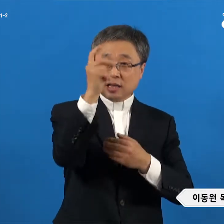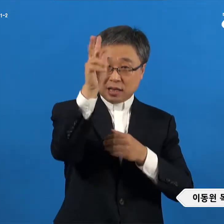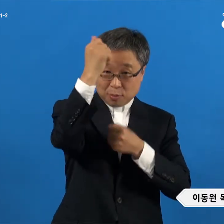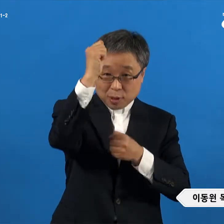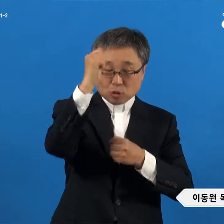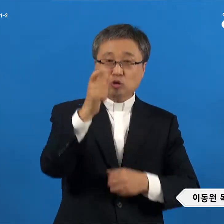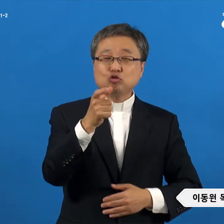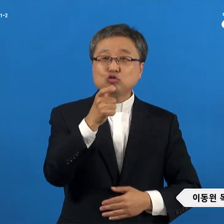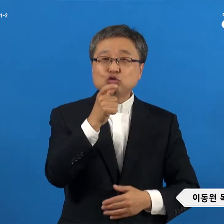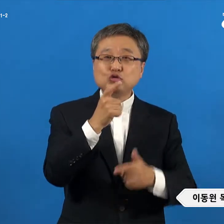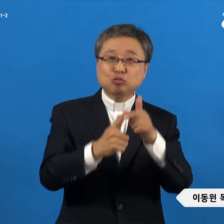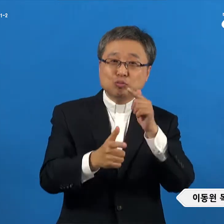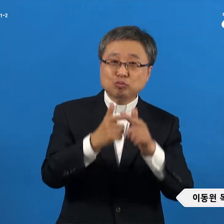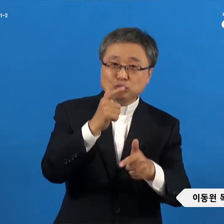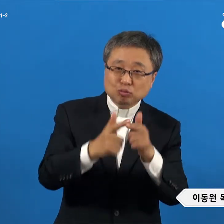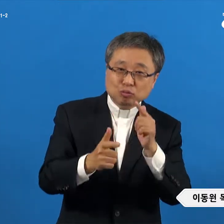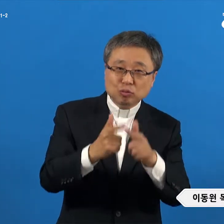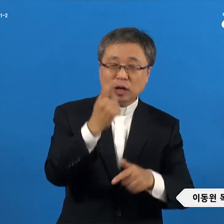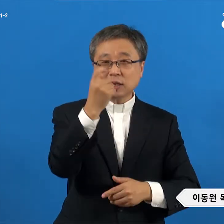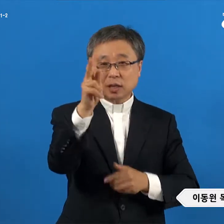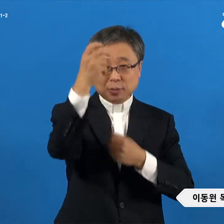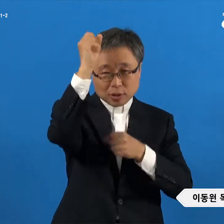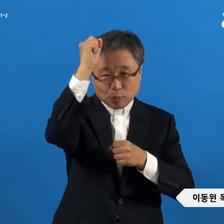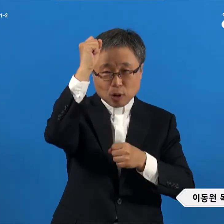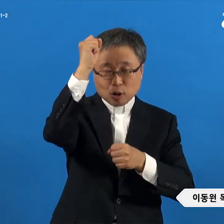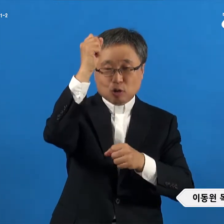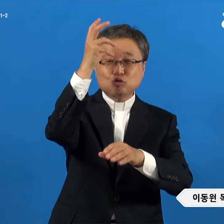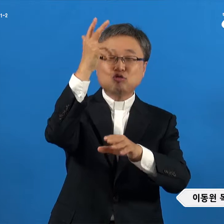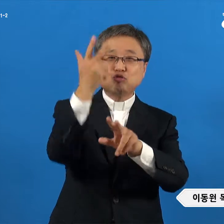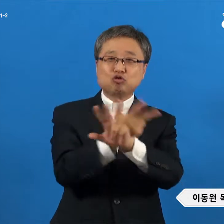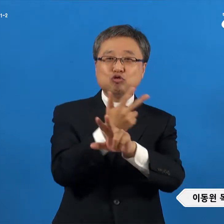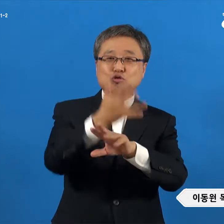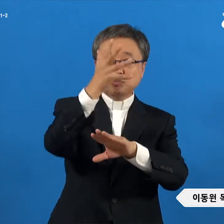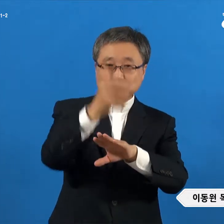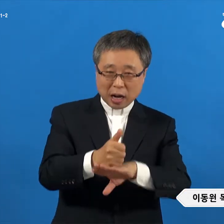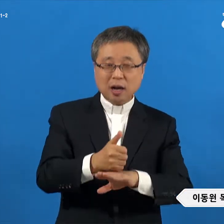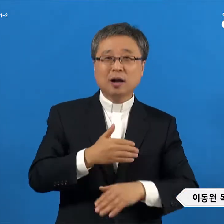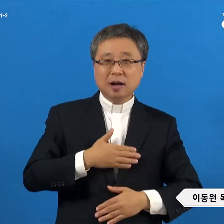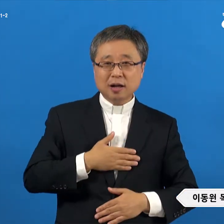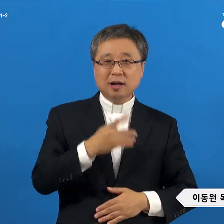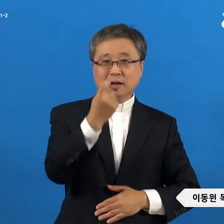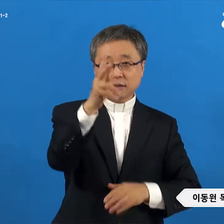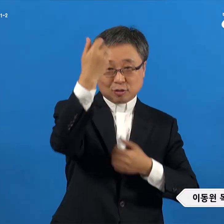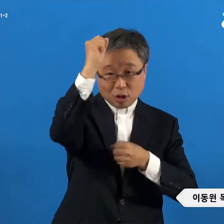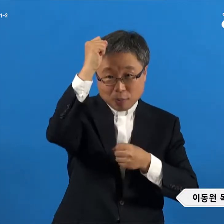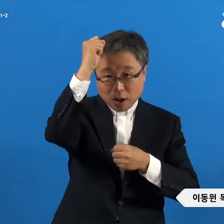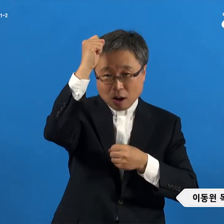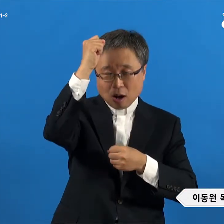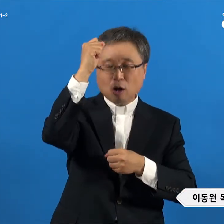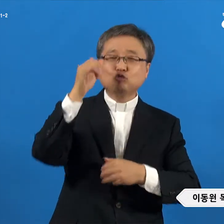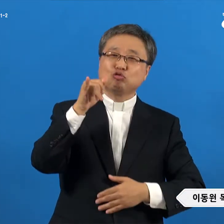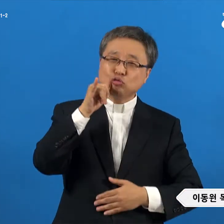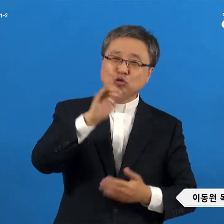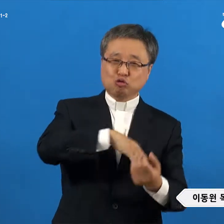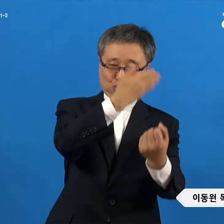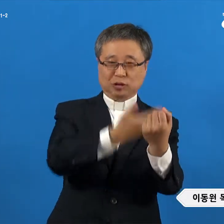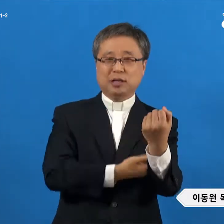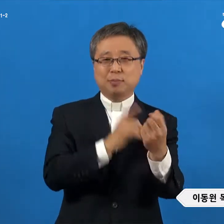드라마, 거기다 주말 드라마까지. 그 정도면 벌써 중독 수준이라고 할 수가 있습니다. 네.